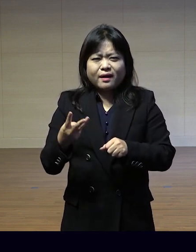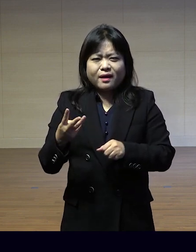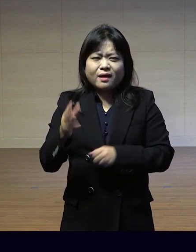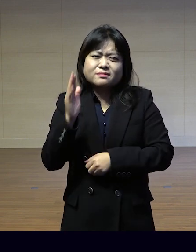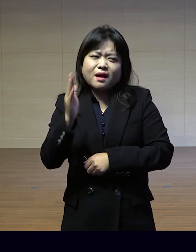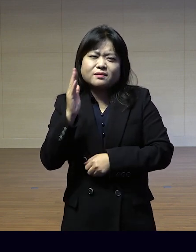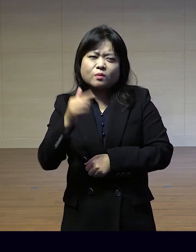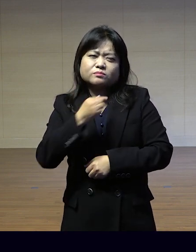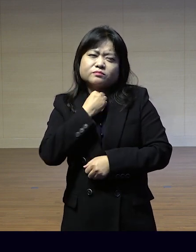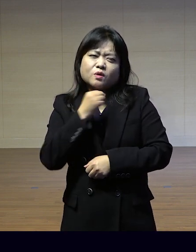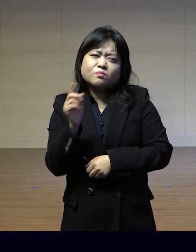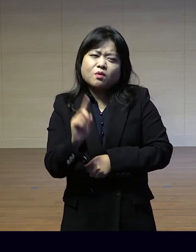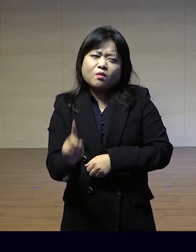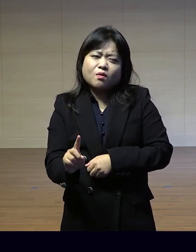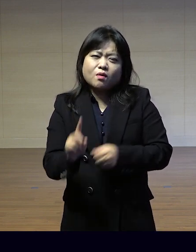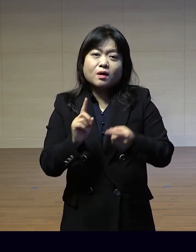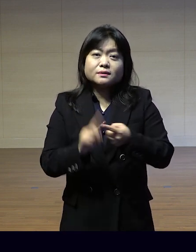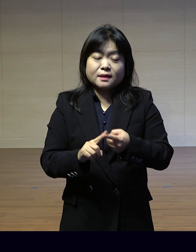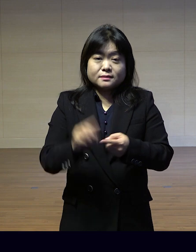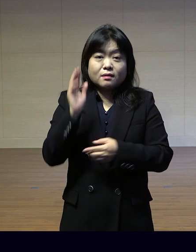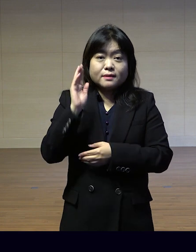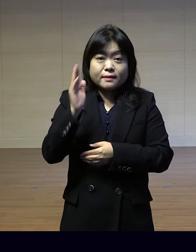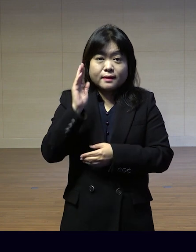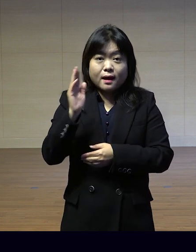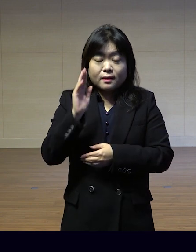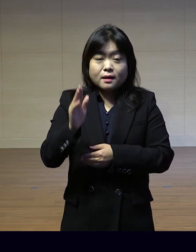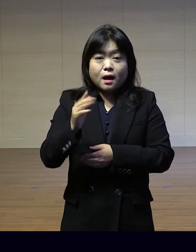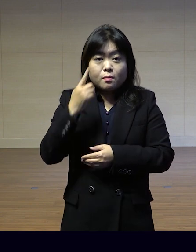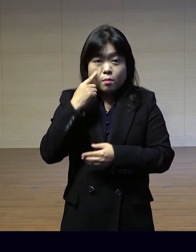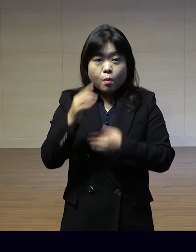했는가를 얘기를 하다 보면